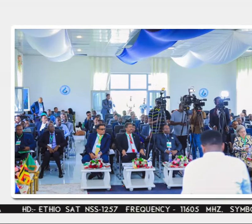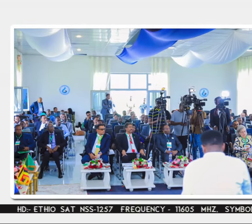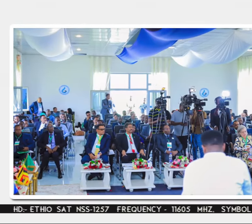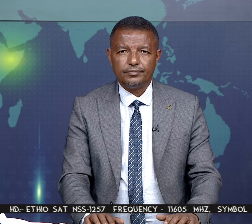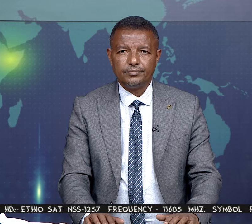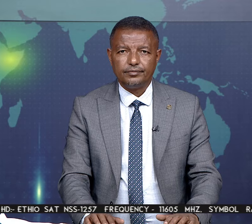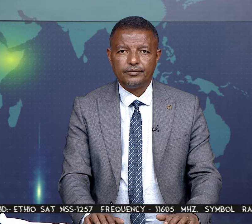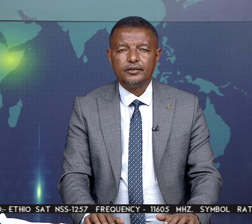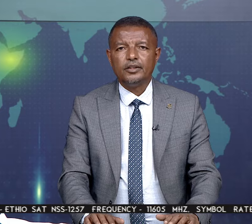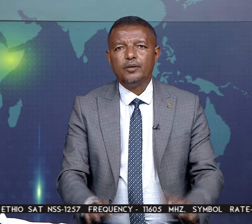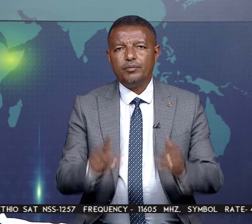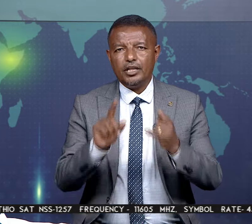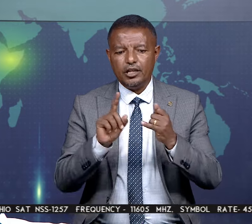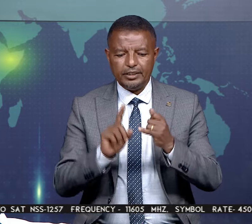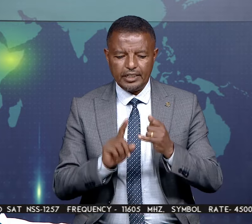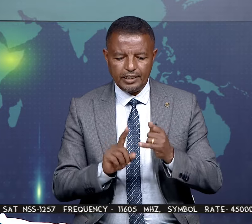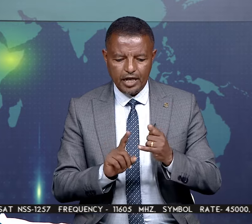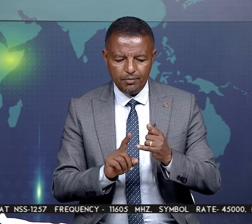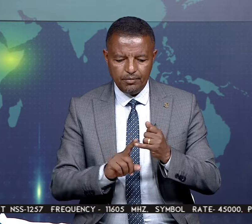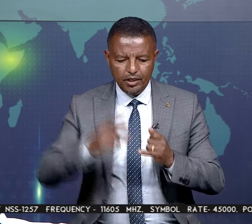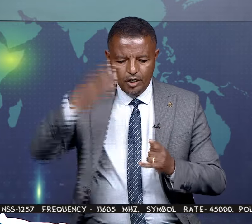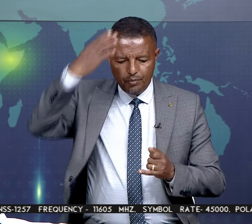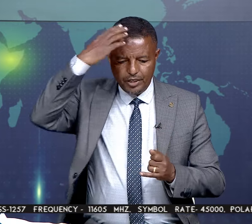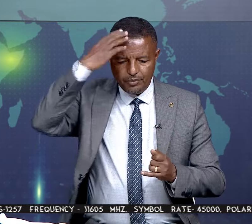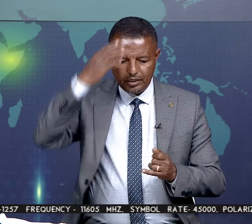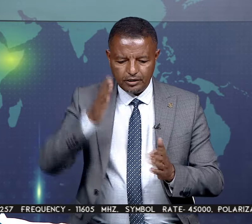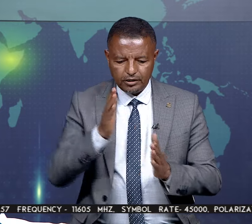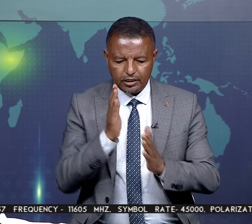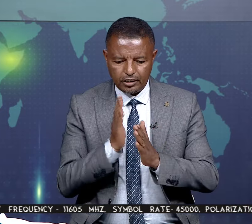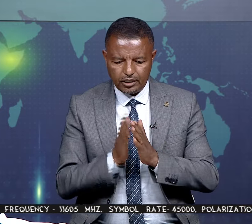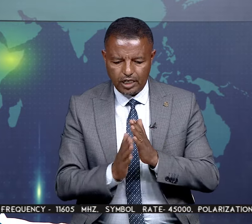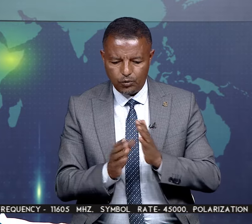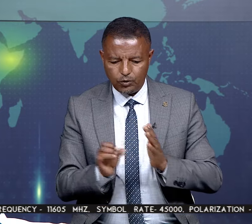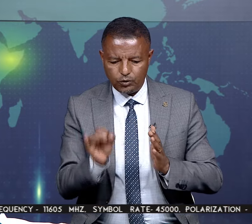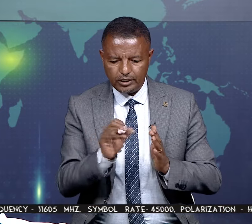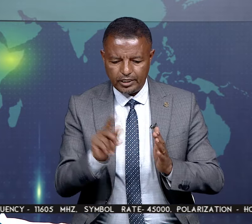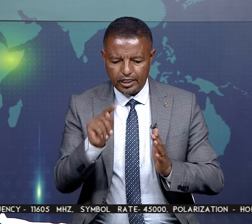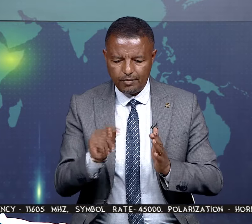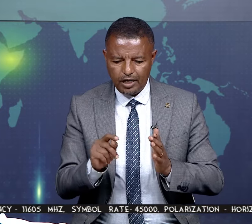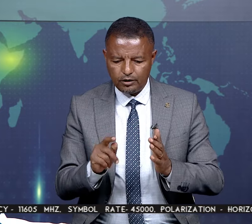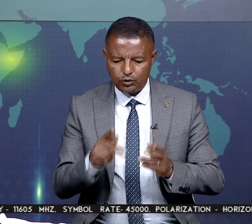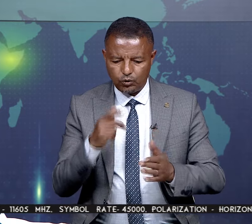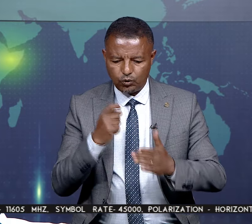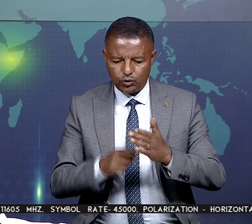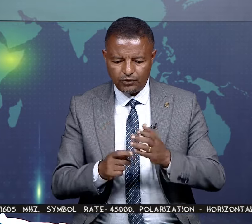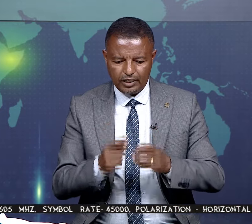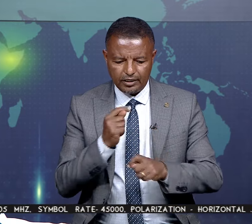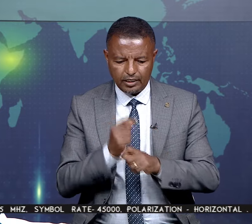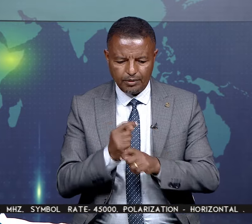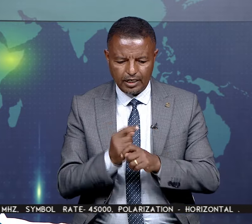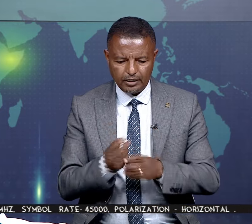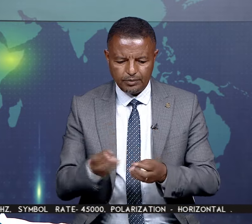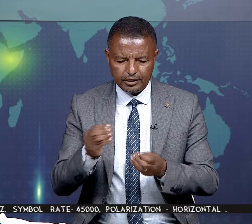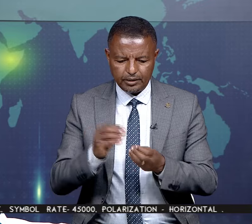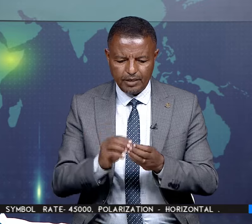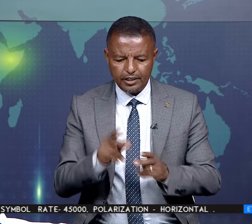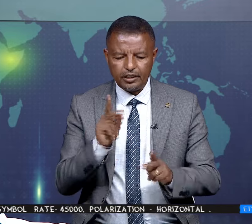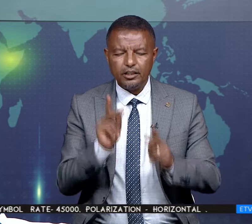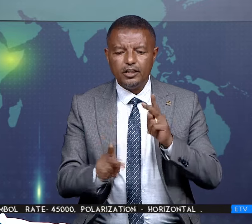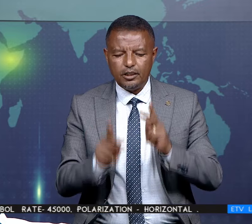በመጨረሻም በመንግስት ከተከናወኑት የልማት ትሩፋት ተግባራት በተጨማሪ